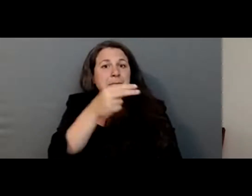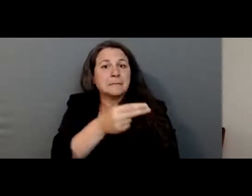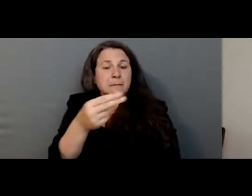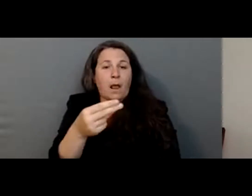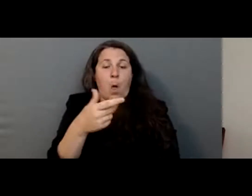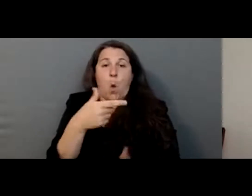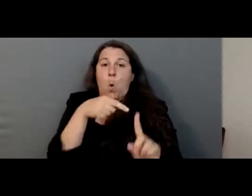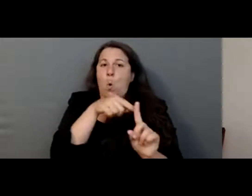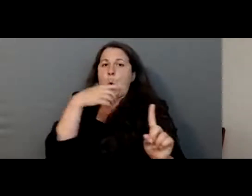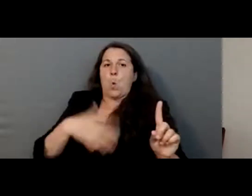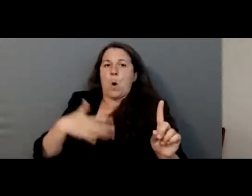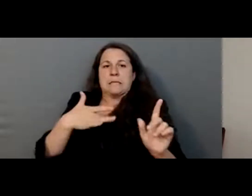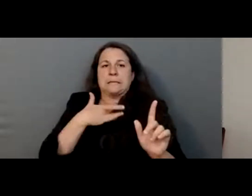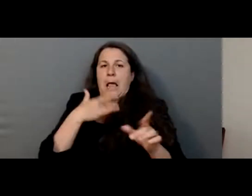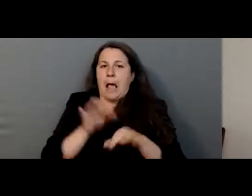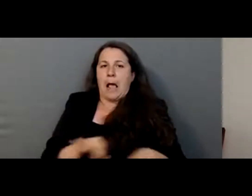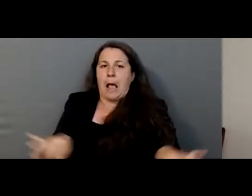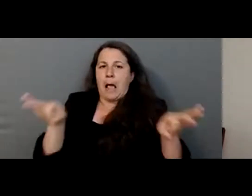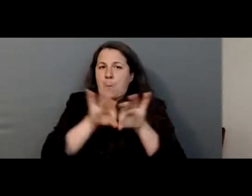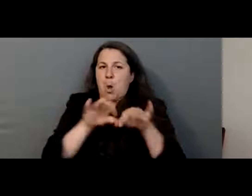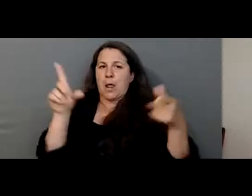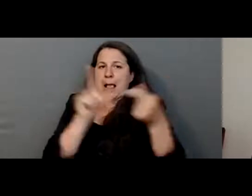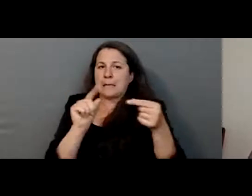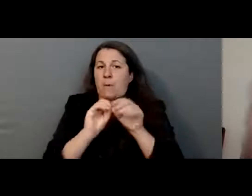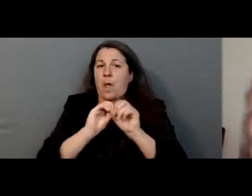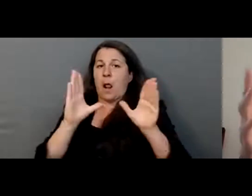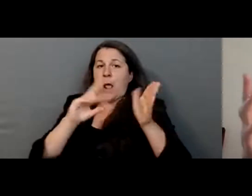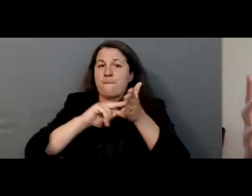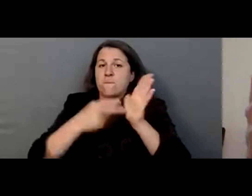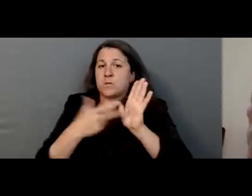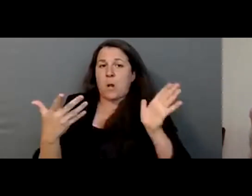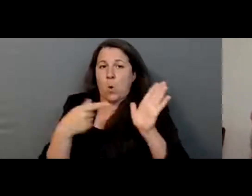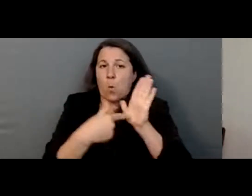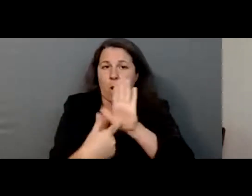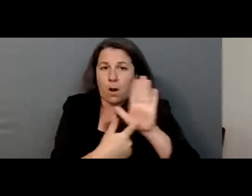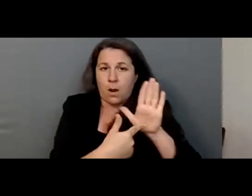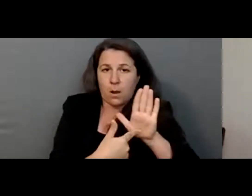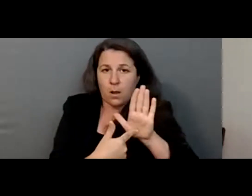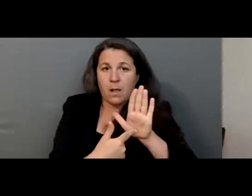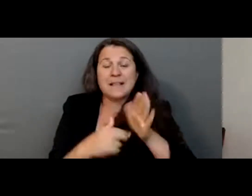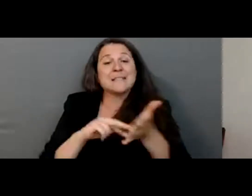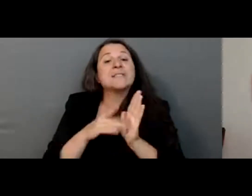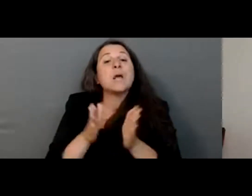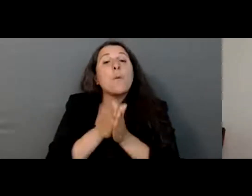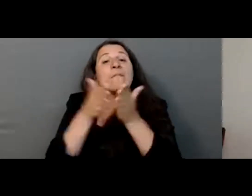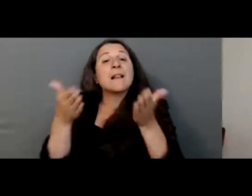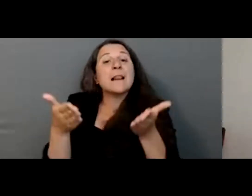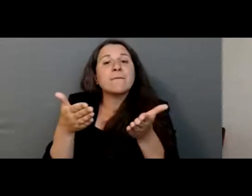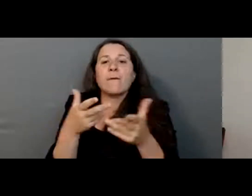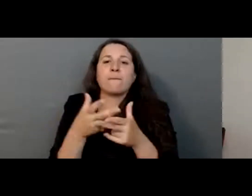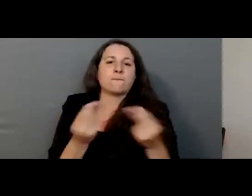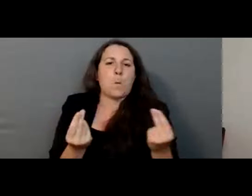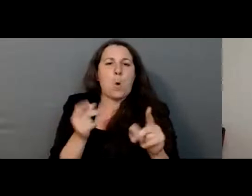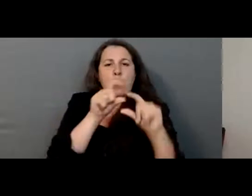Moi, je souhaitais en fait que le mot n'apparaisse pas d'emblée sur la page couverture, c'est-à-dire que ce ne soit pas le titre, autrement dit, du